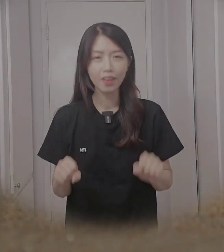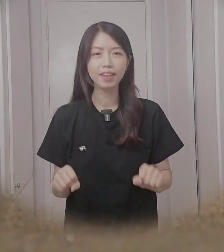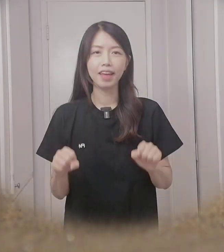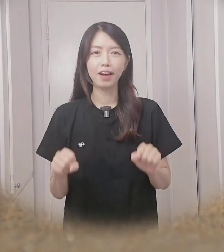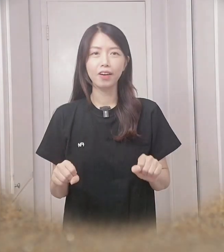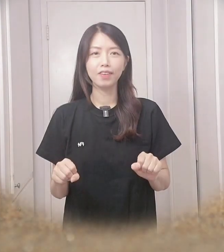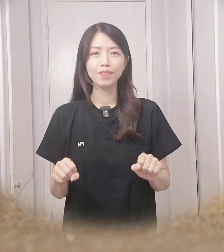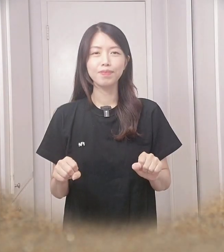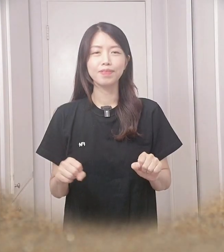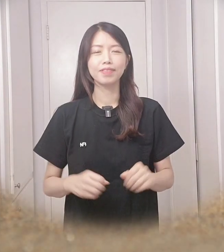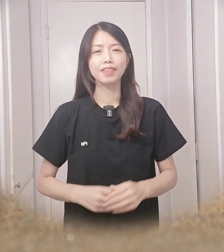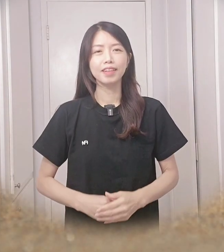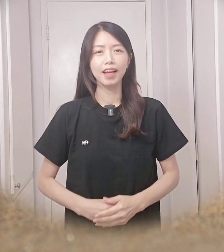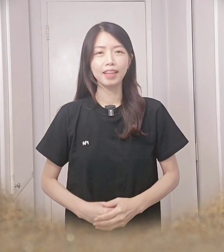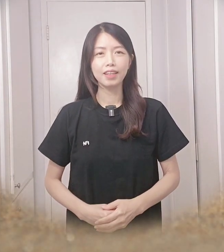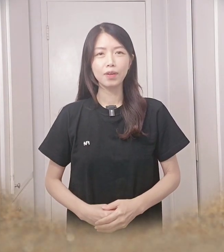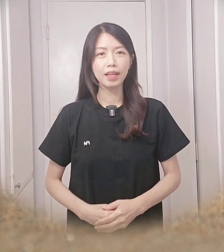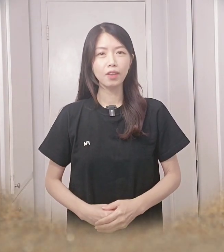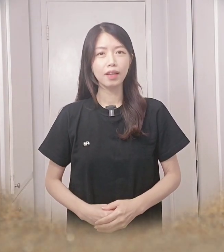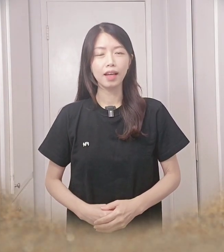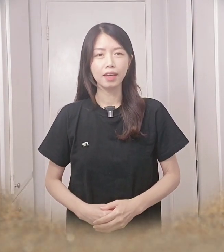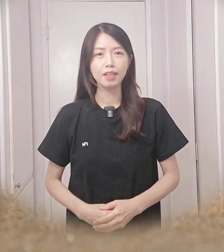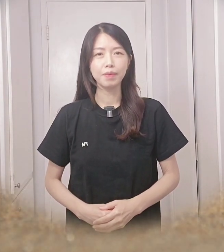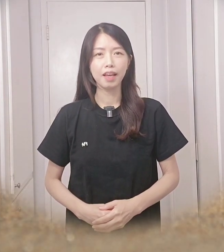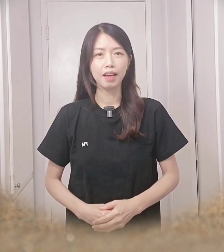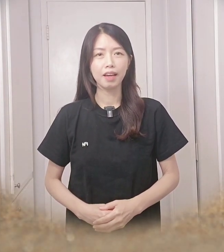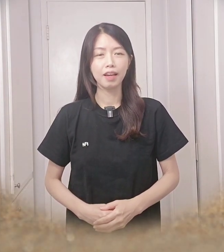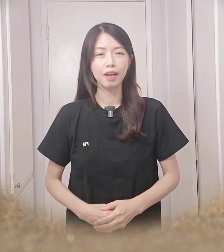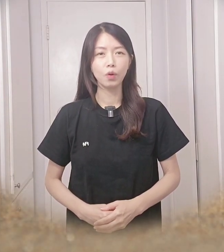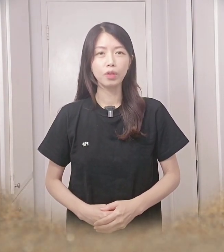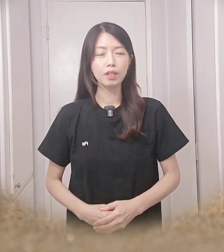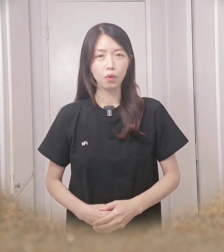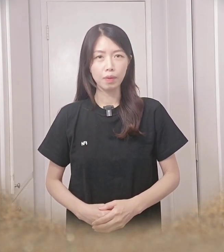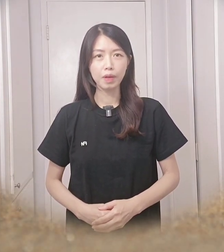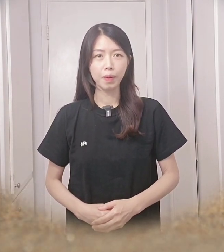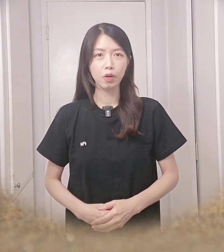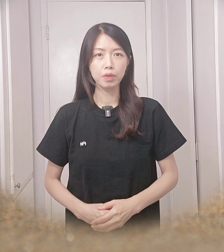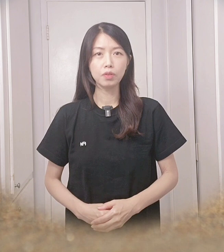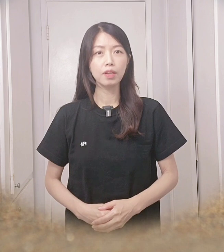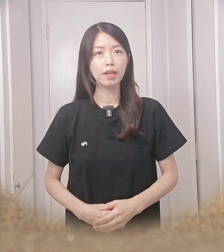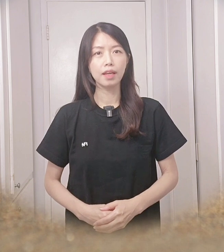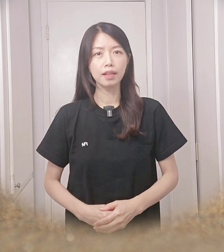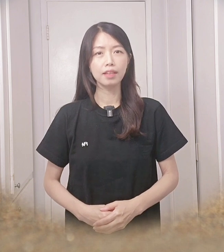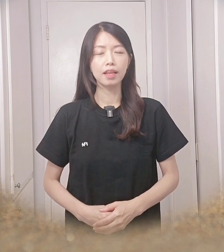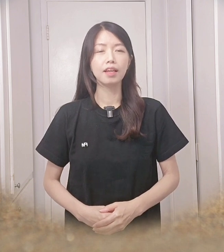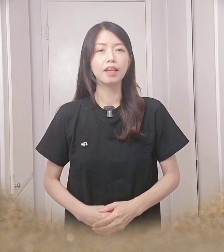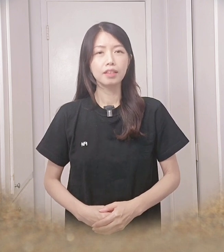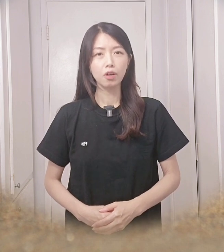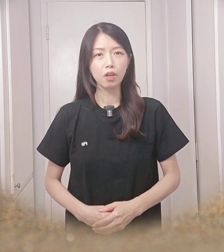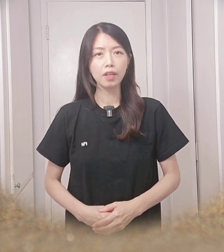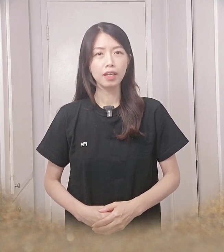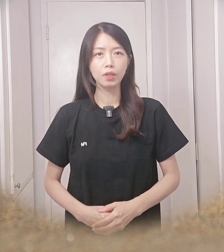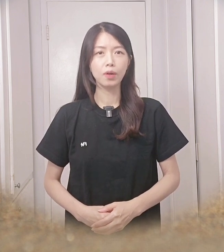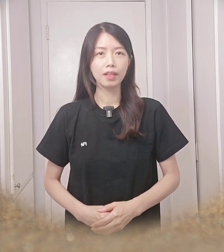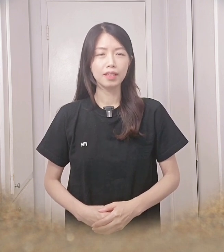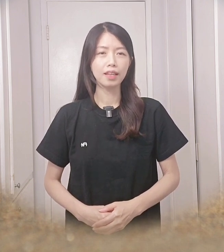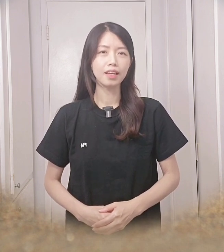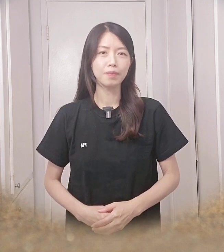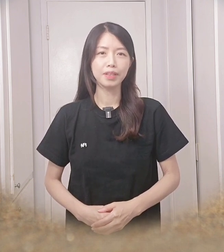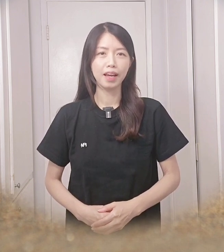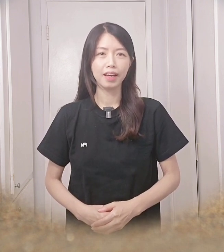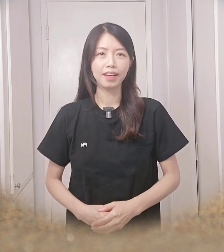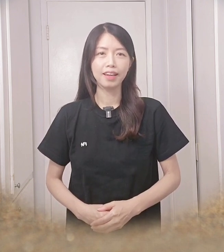여러분 안녕하세요. 아티조아 채널의 다이앤입니다. 오늘 저와 함께 배워볼 수화 찬양은 청년의